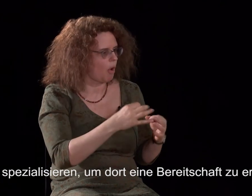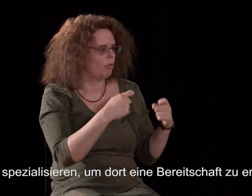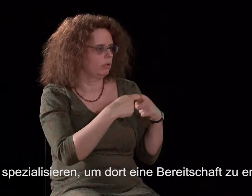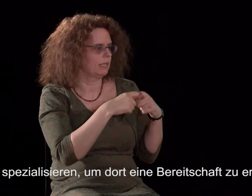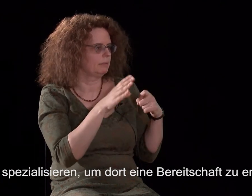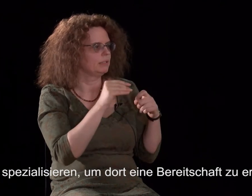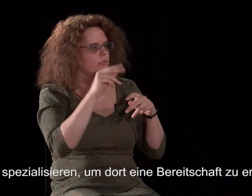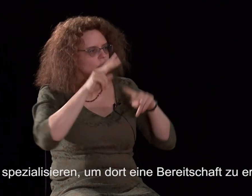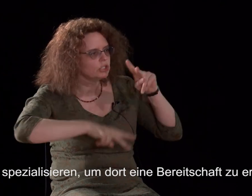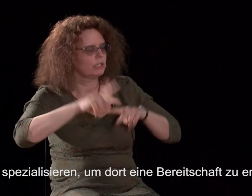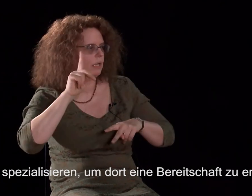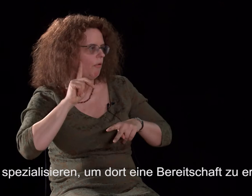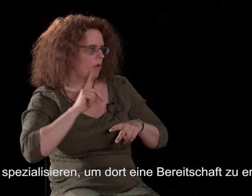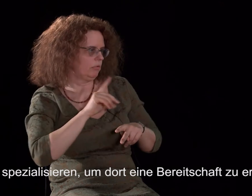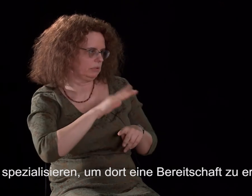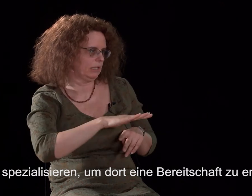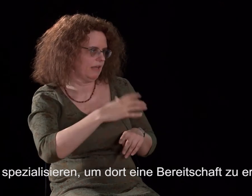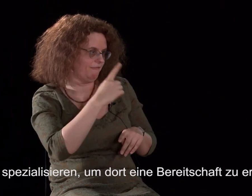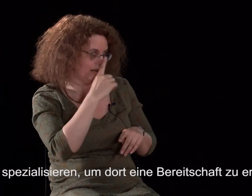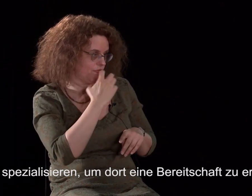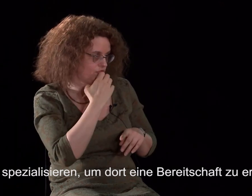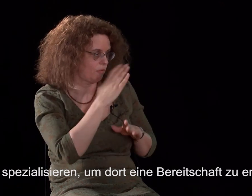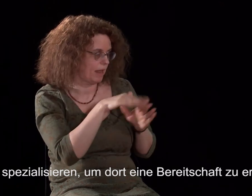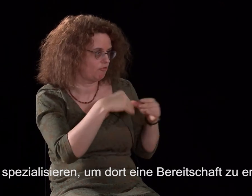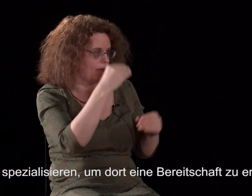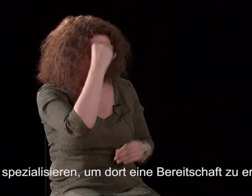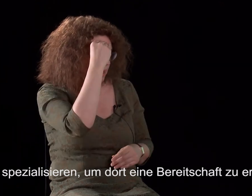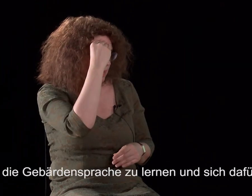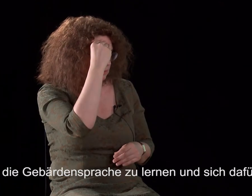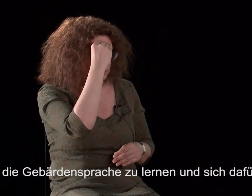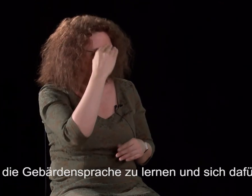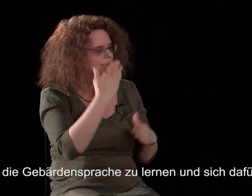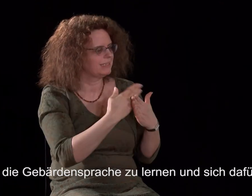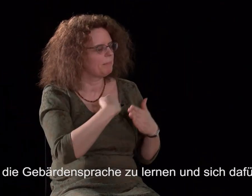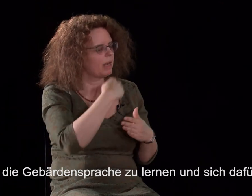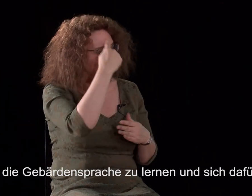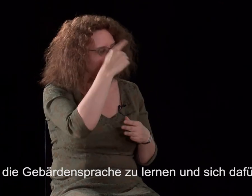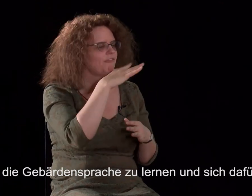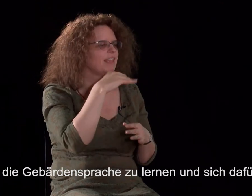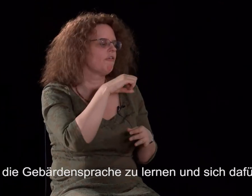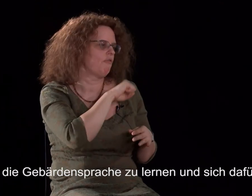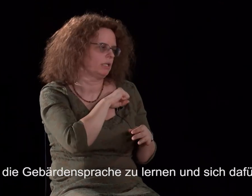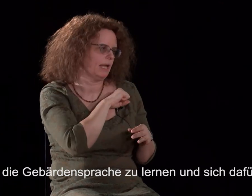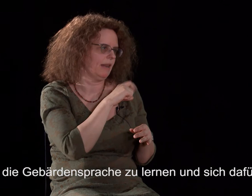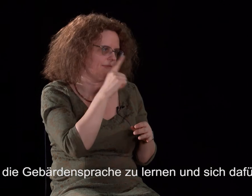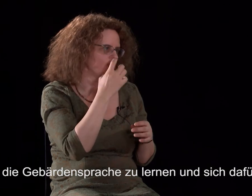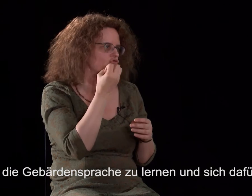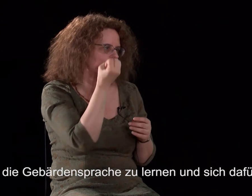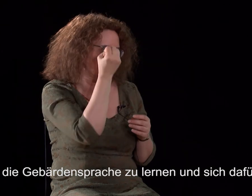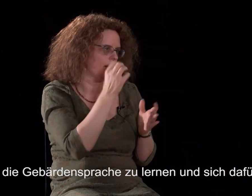spezialisiert haben, um dort auch zu sagen, okay, wir lernen die Gebärdensprache, wir sind bereit